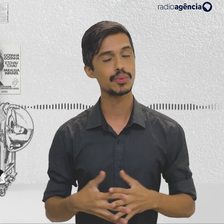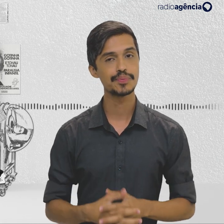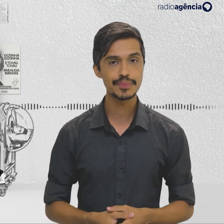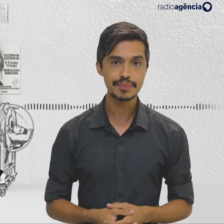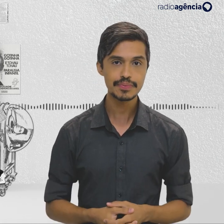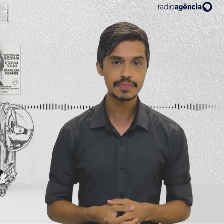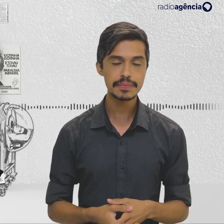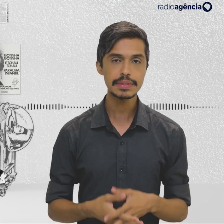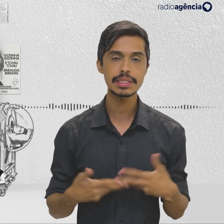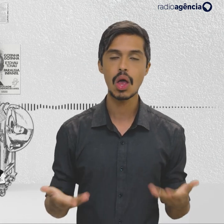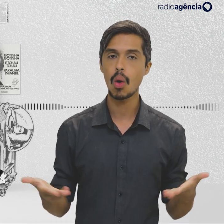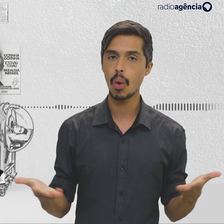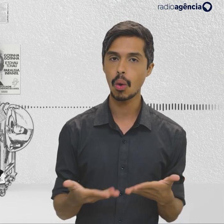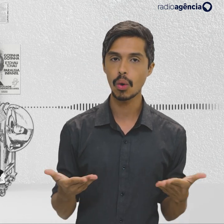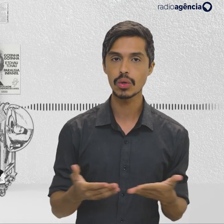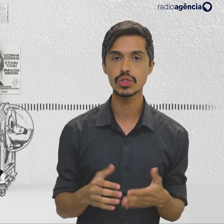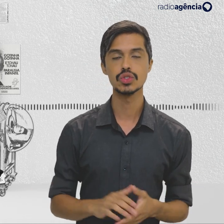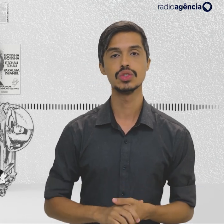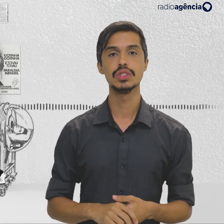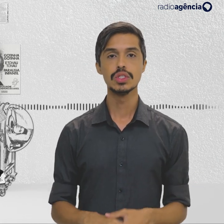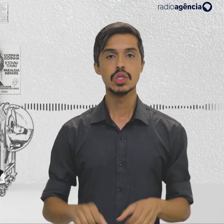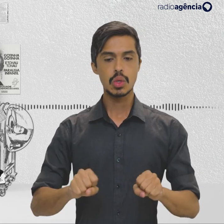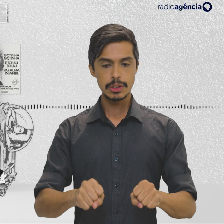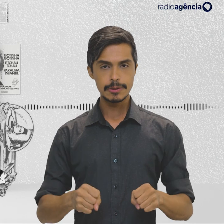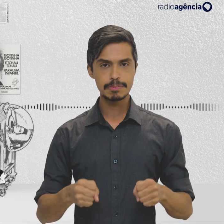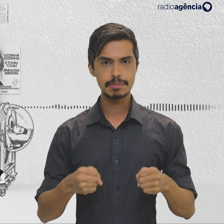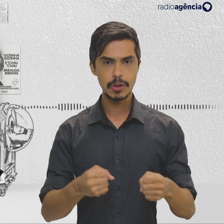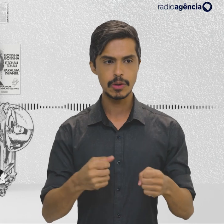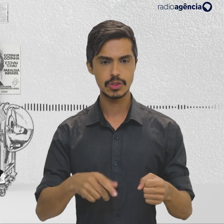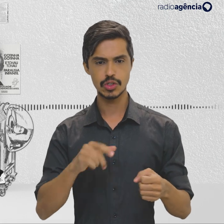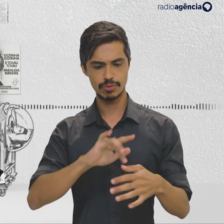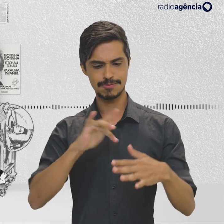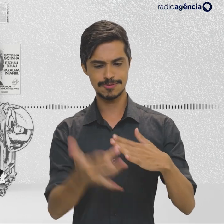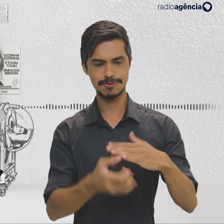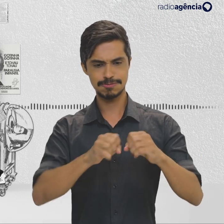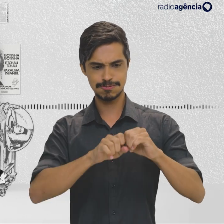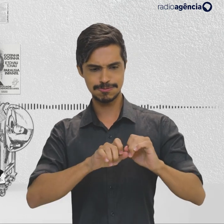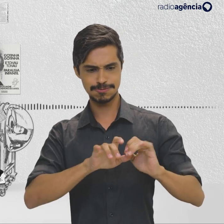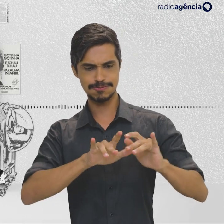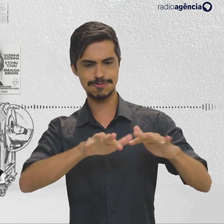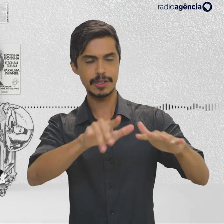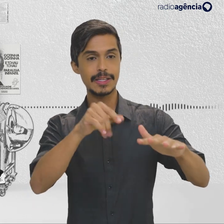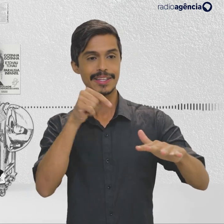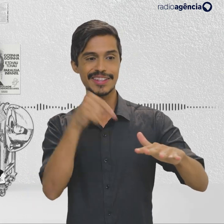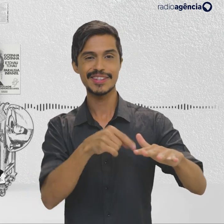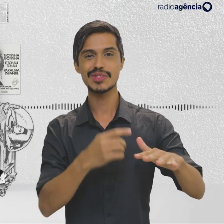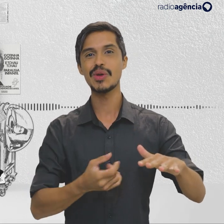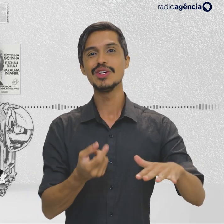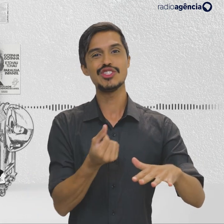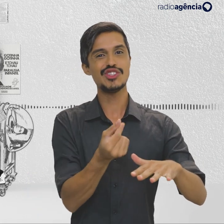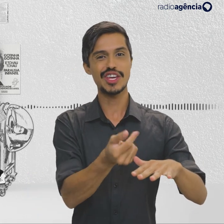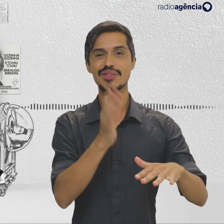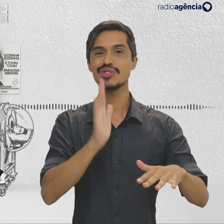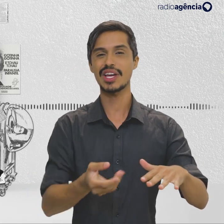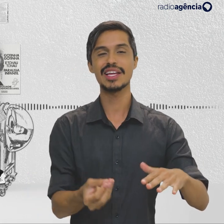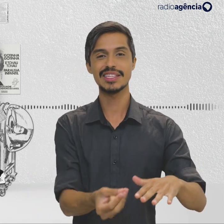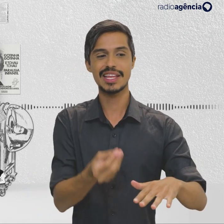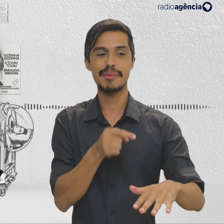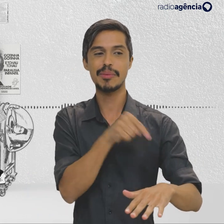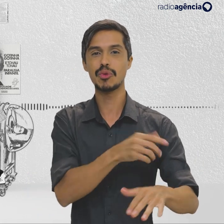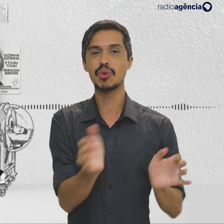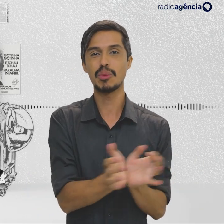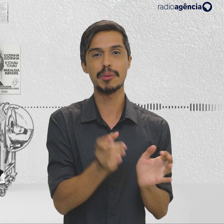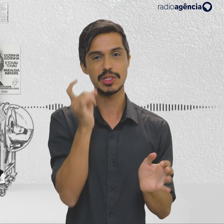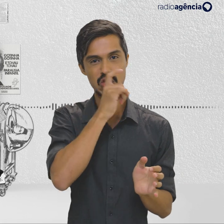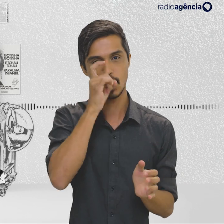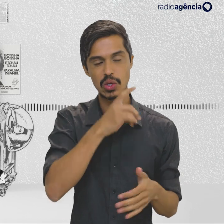revista hoje em dia o próprio engajamento das redes sociais já rende dinheiro pros mentirosos muitos deles